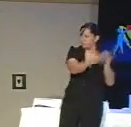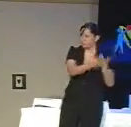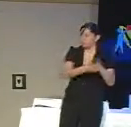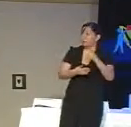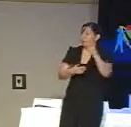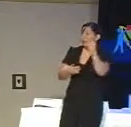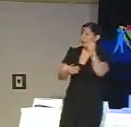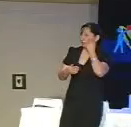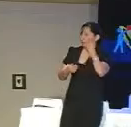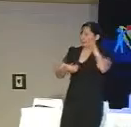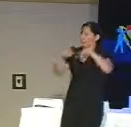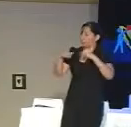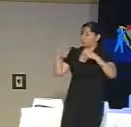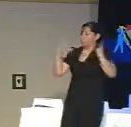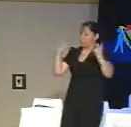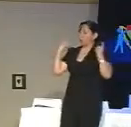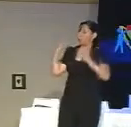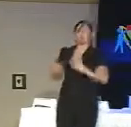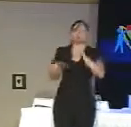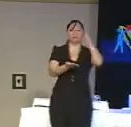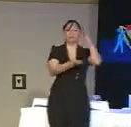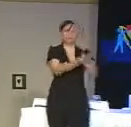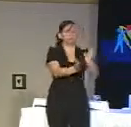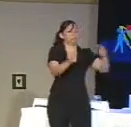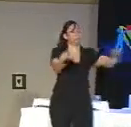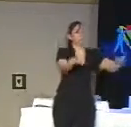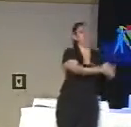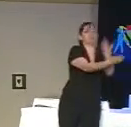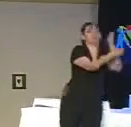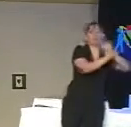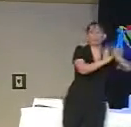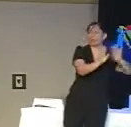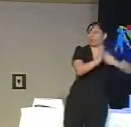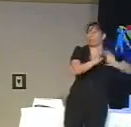método anticonceptivo de la unidad en donde se atendió el parto